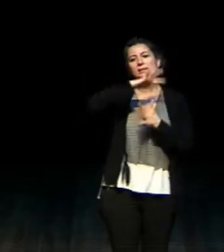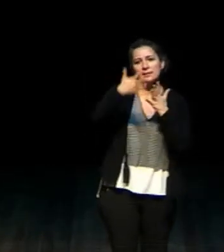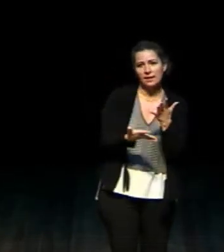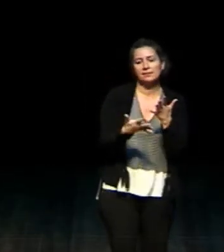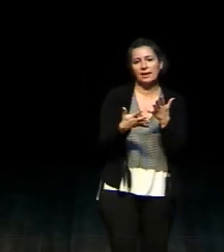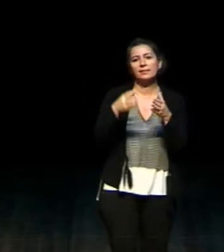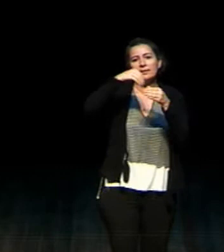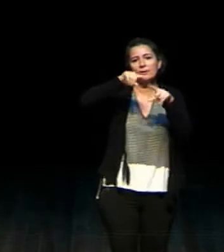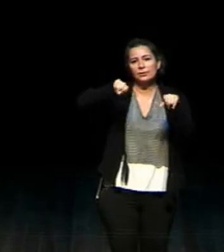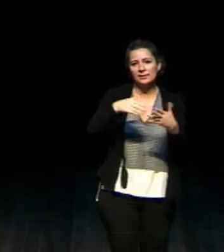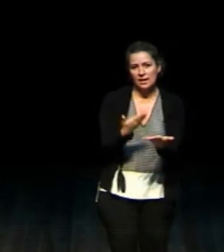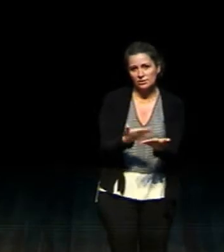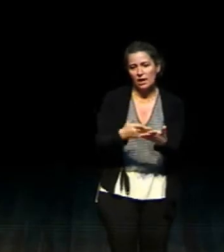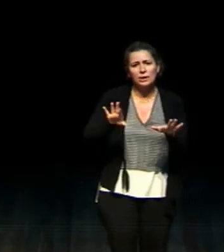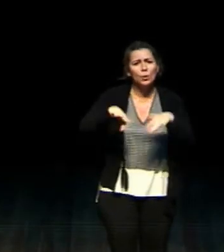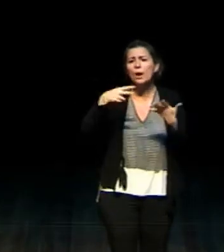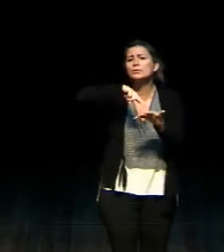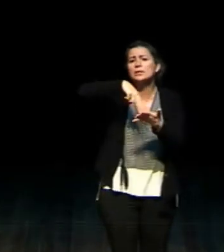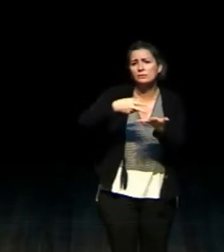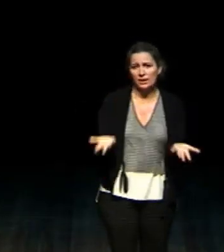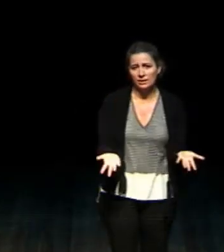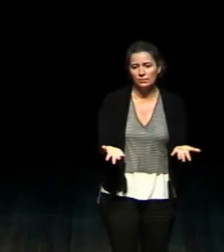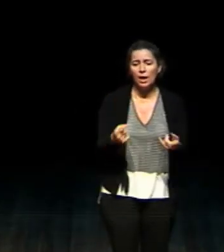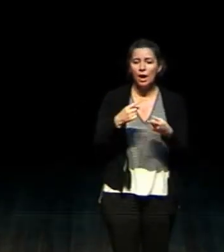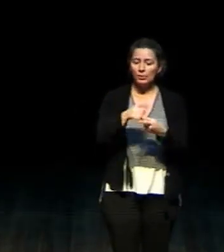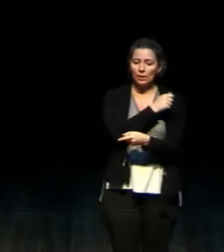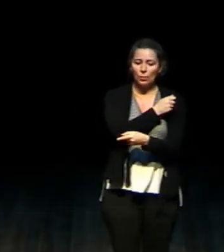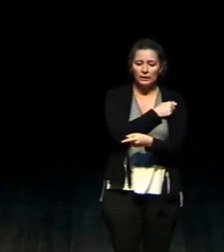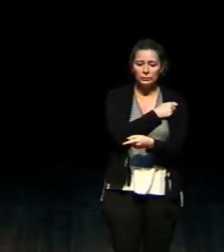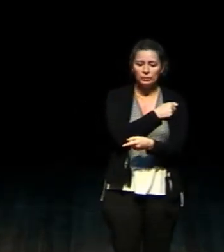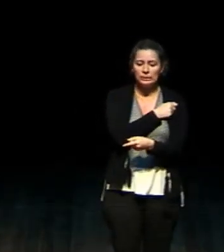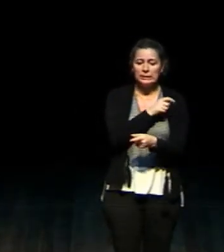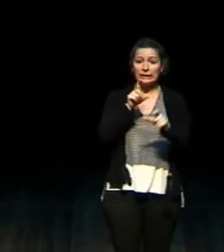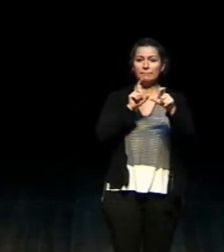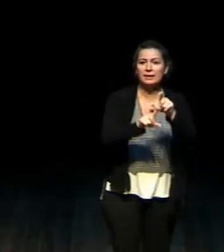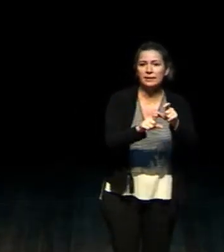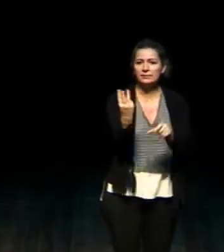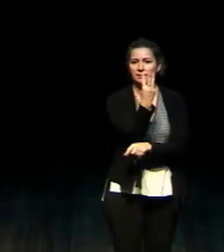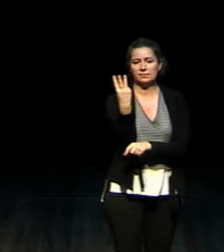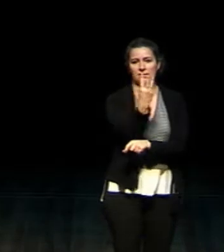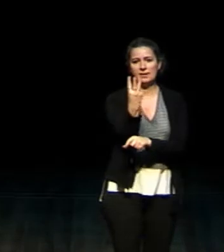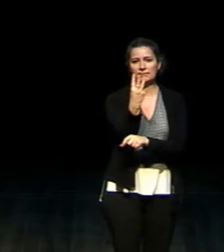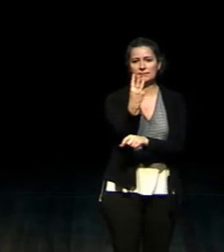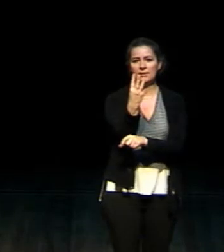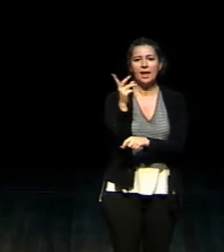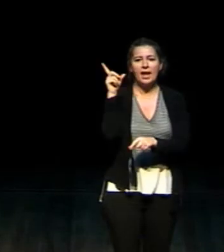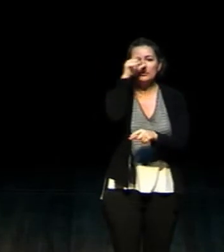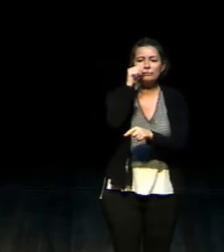oralizada, escrita e sinalizada. Então, quais são os significados dessas modalidades em